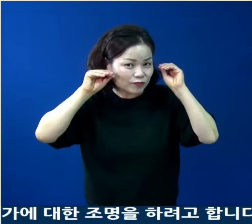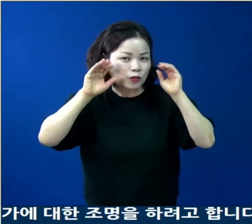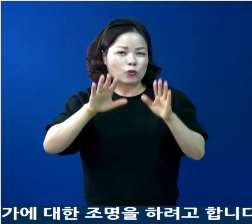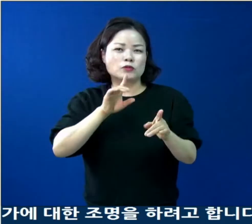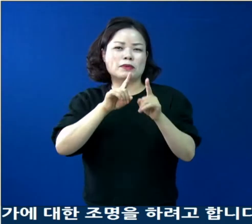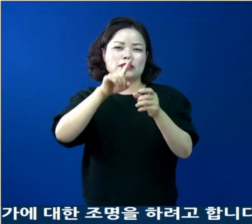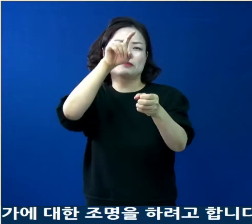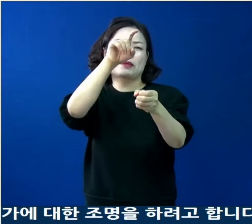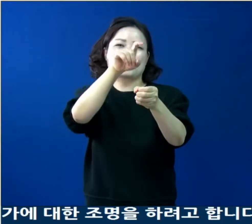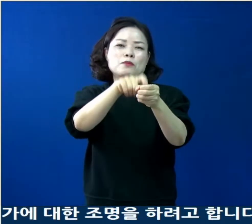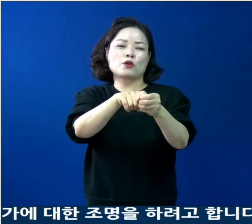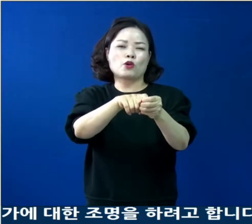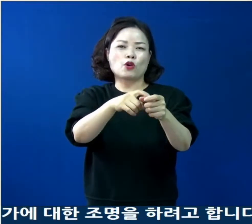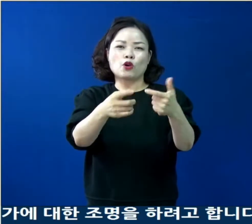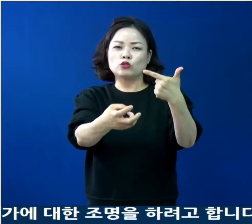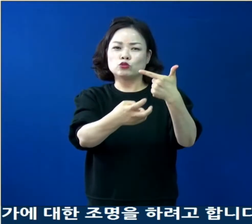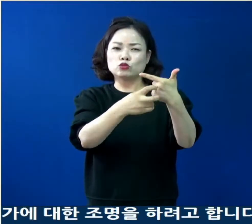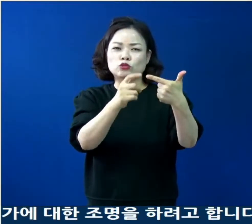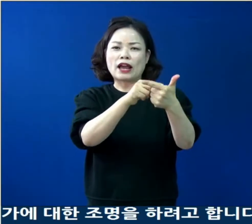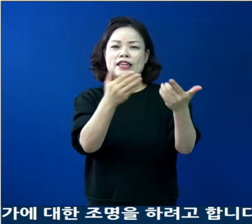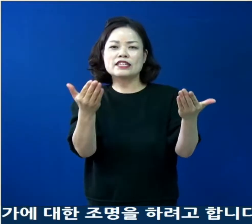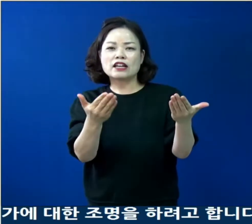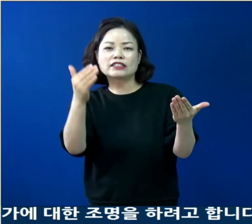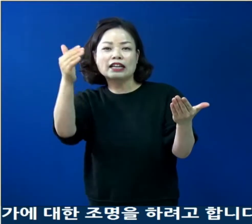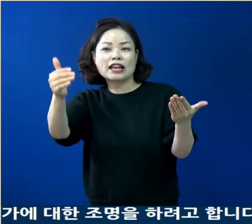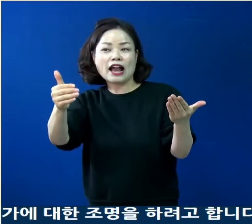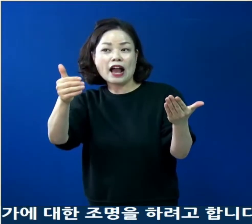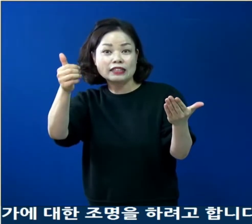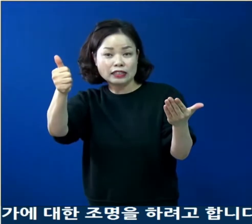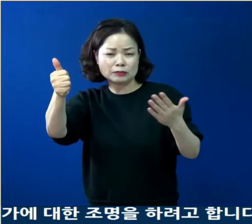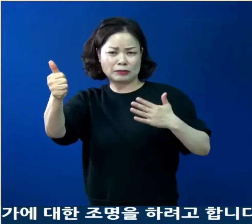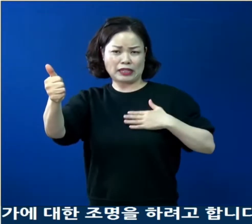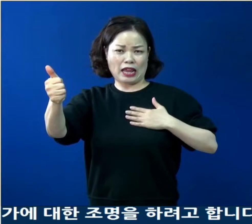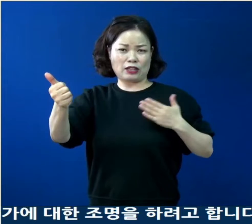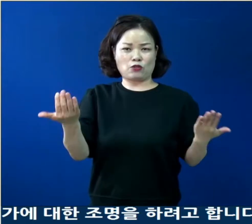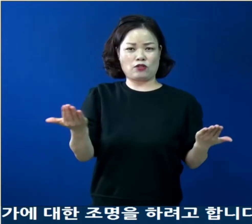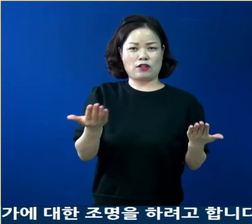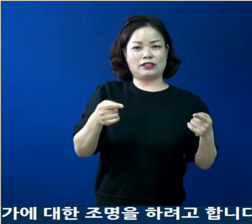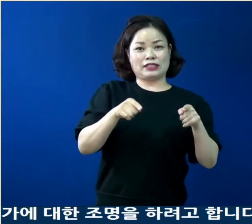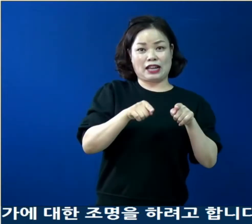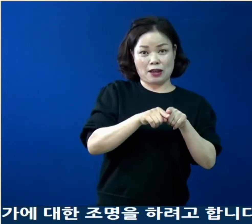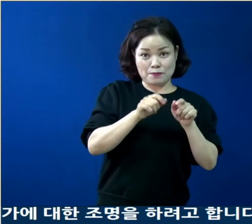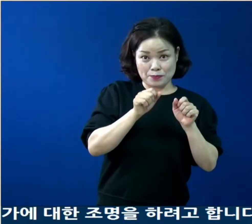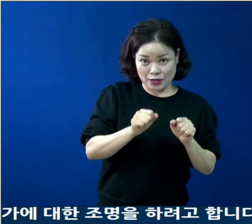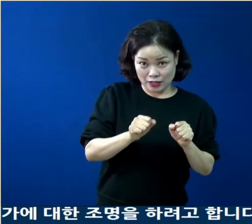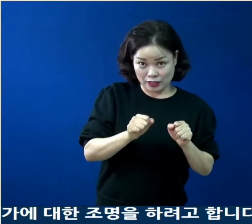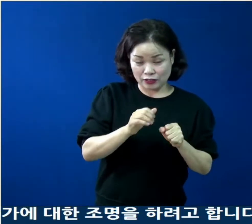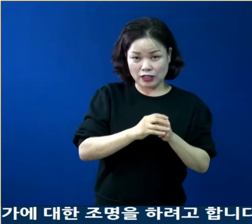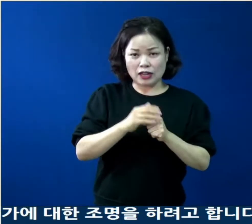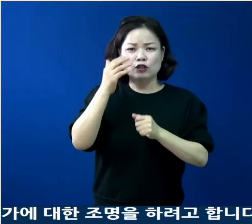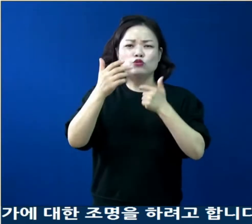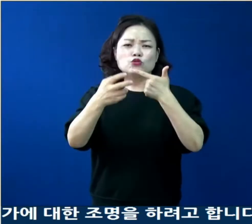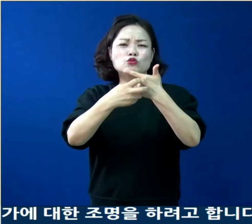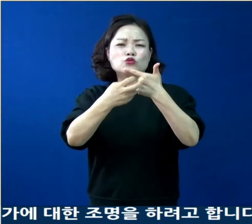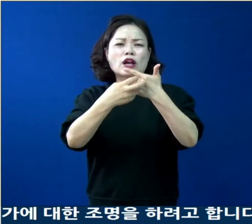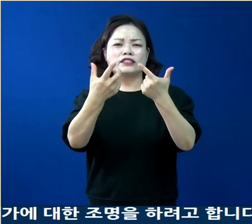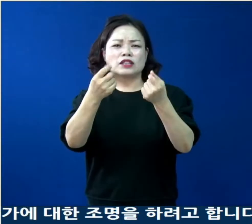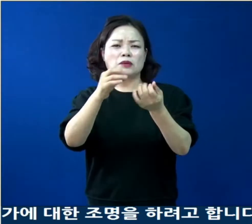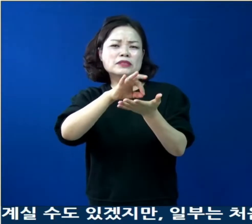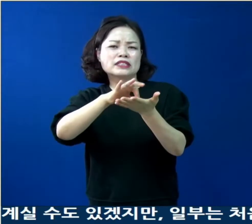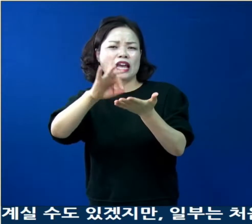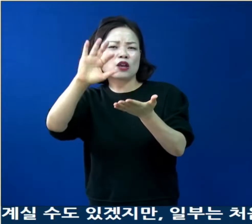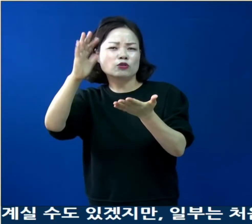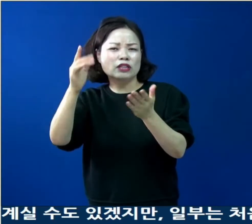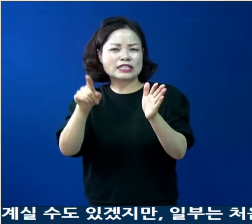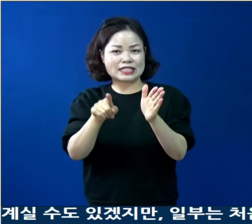목적은 누가에게 역사하셨던 그 하나님이 나에게도 좀 역사하고 나도 누가와 같이 쓰임 받는 그런 일종의